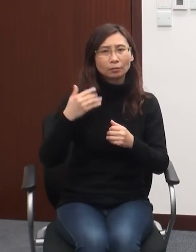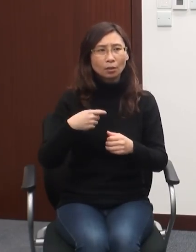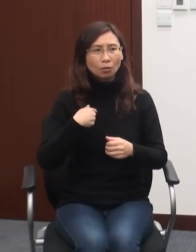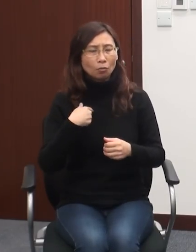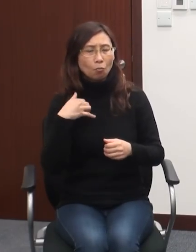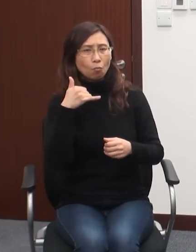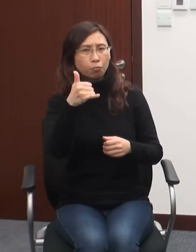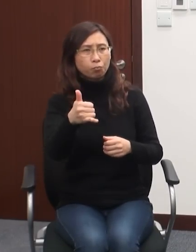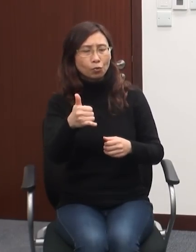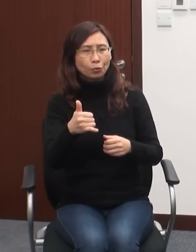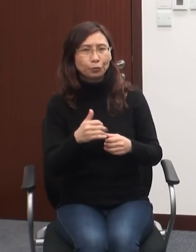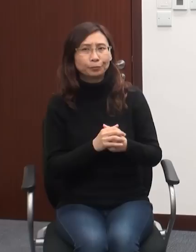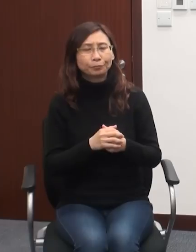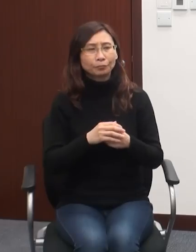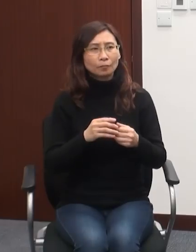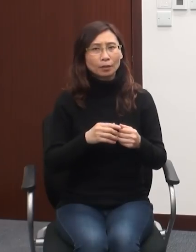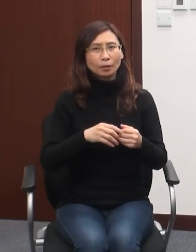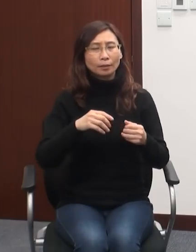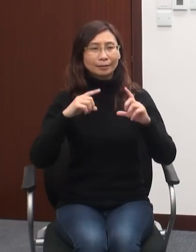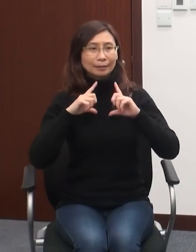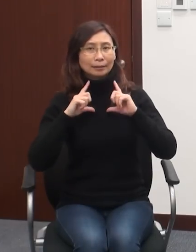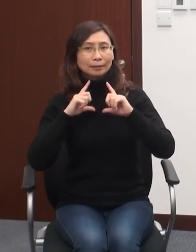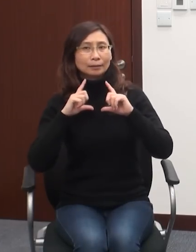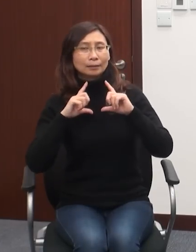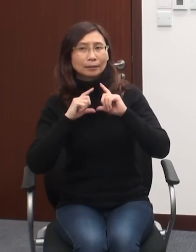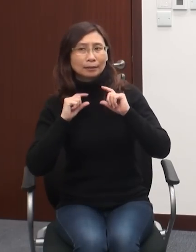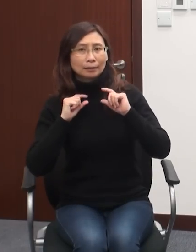我去司法覆核阿曾蔭權嗰個所謂